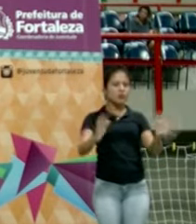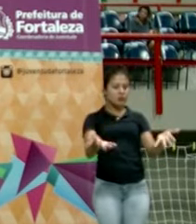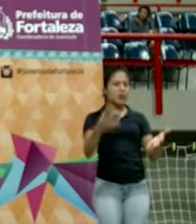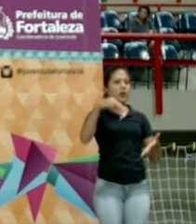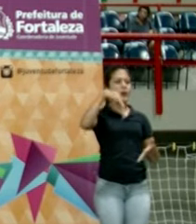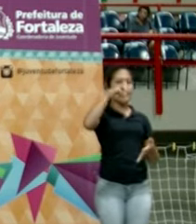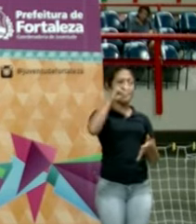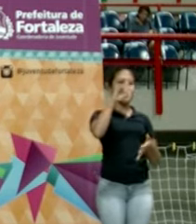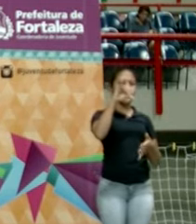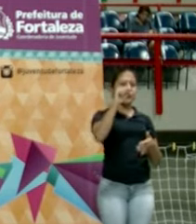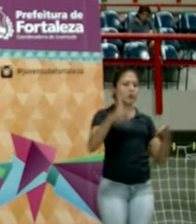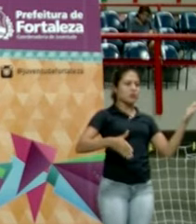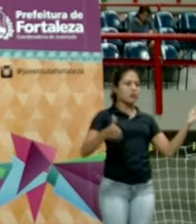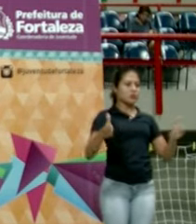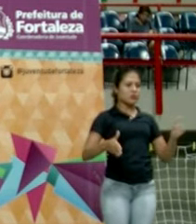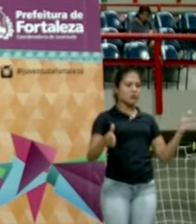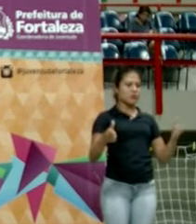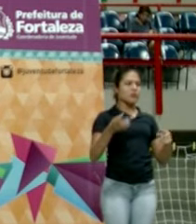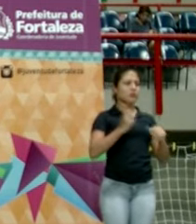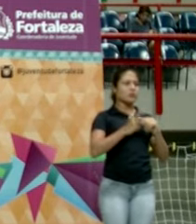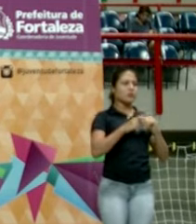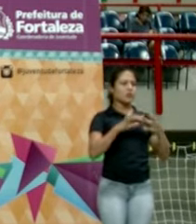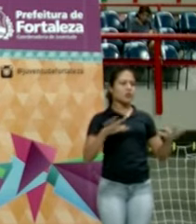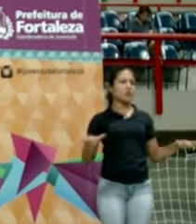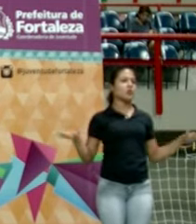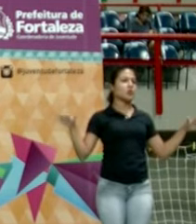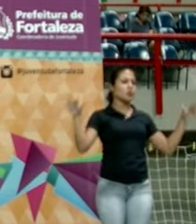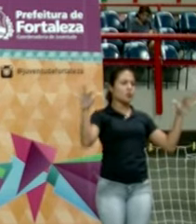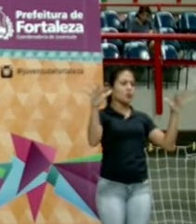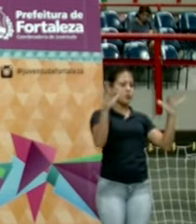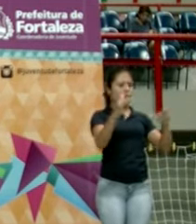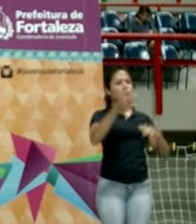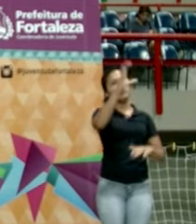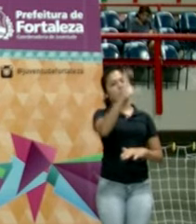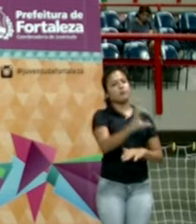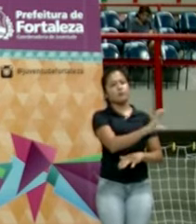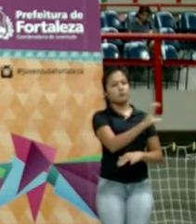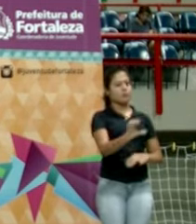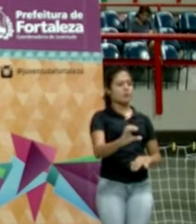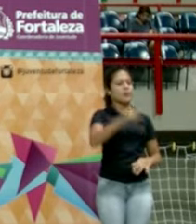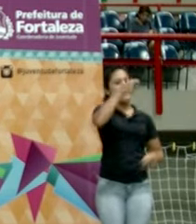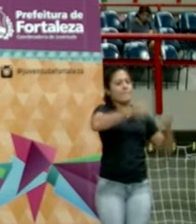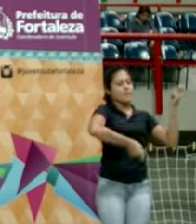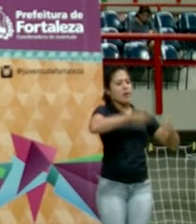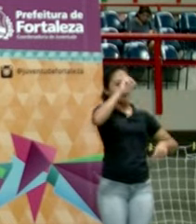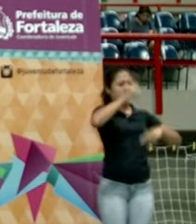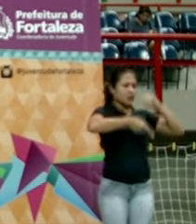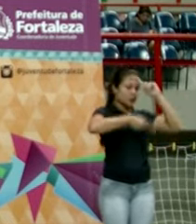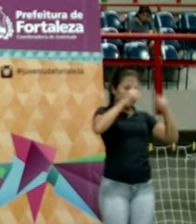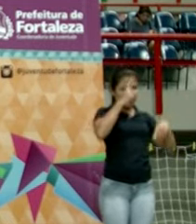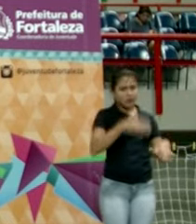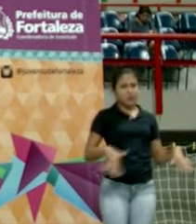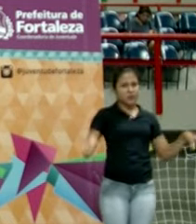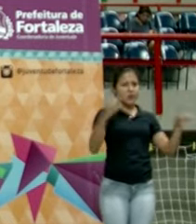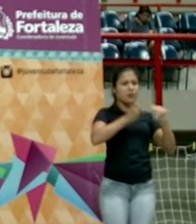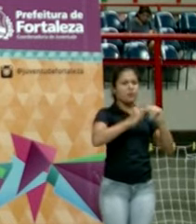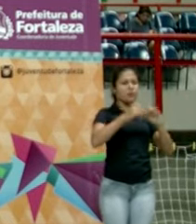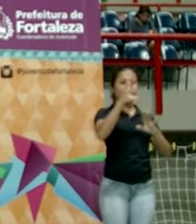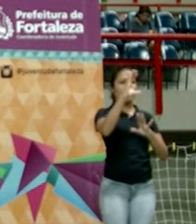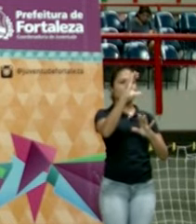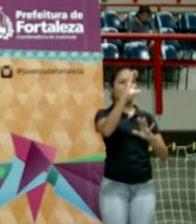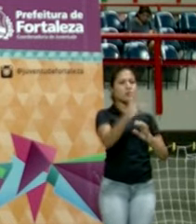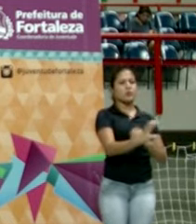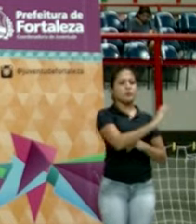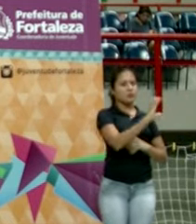período em que era tudo dominado pela Igreja Católica. Isso porque a Igreja Católica era a